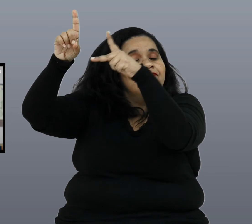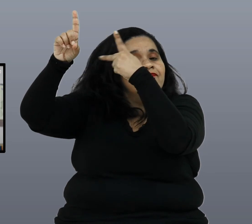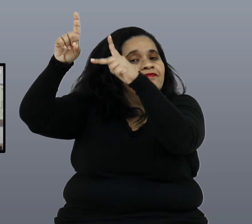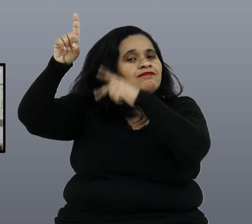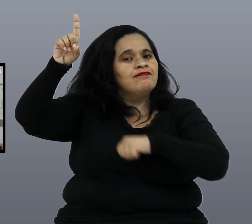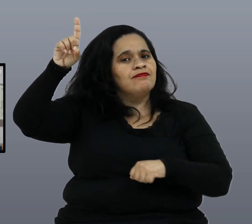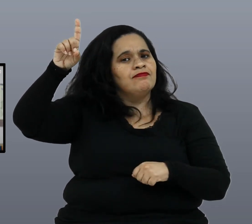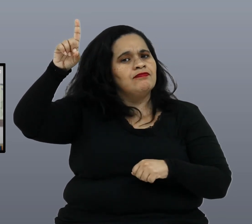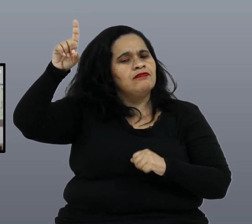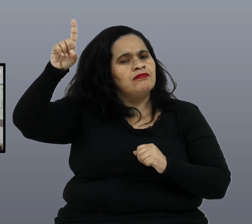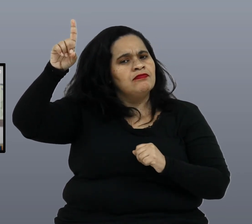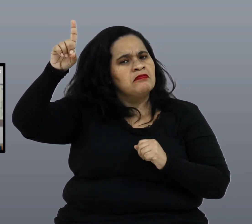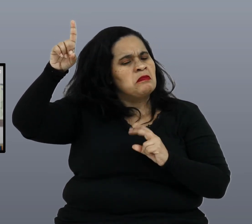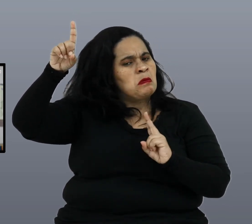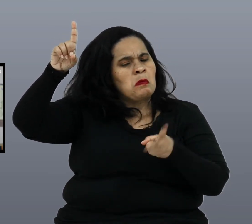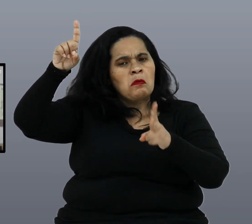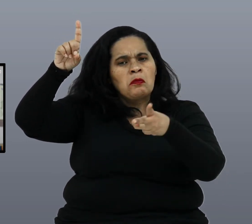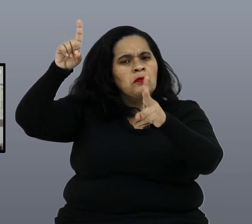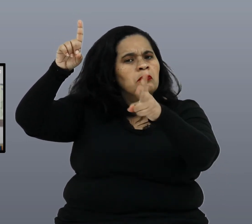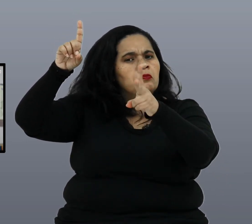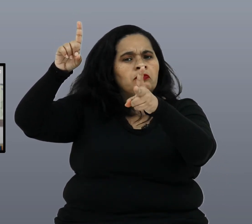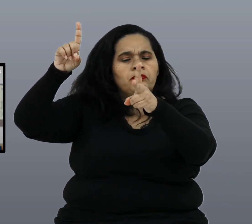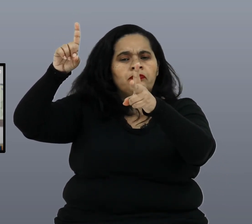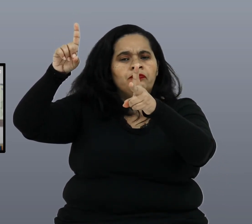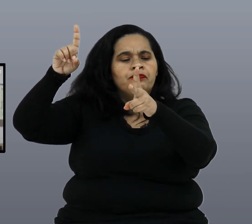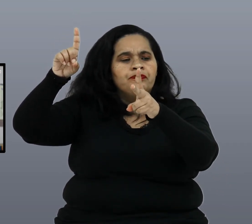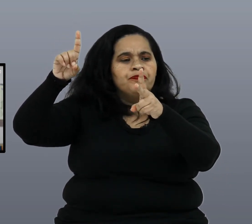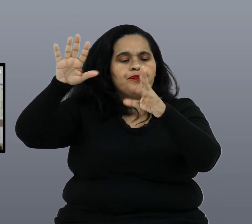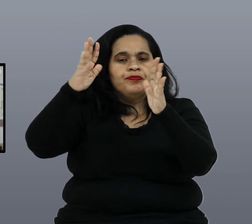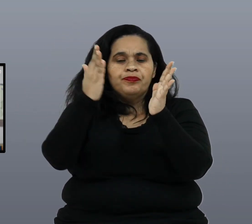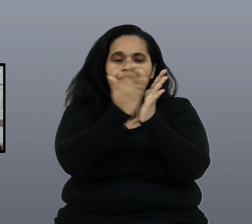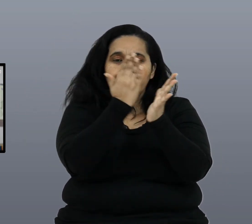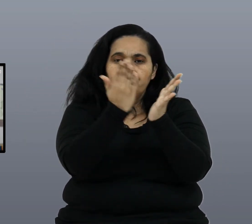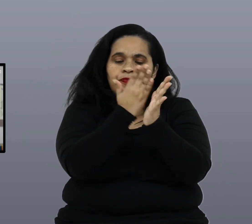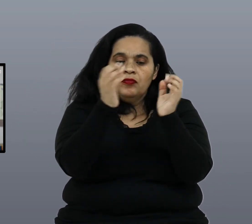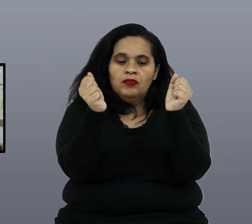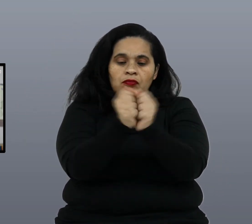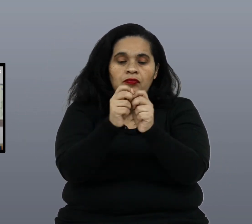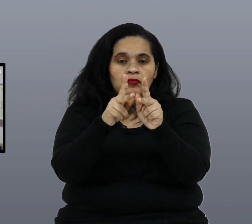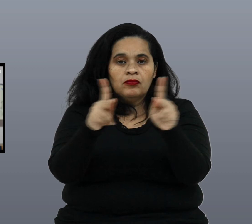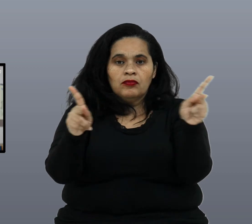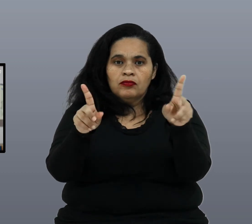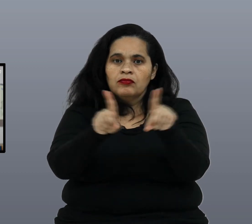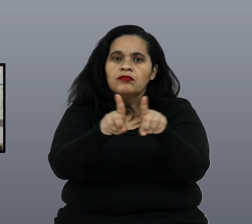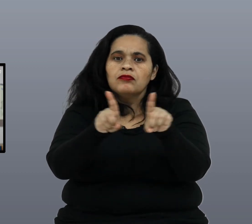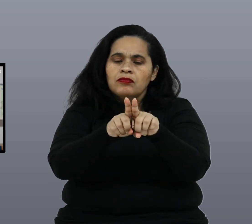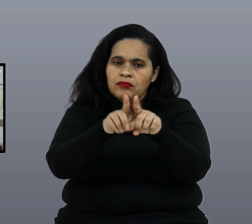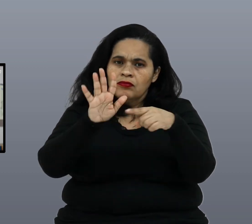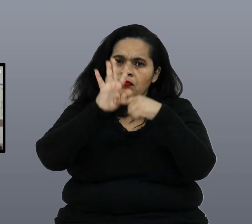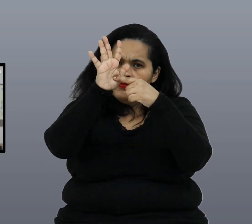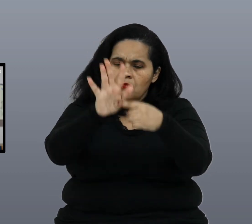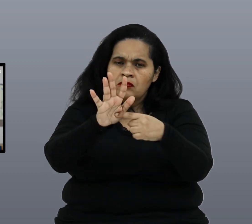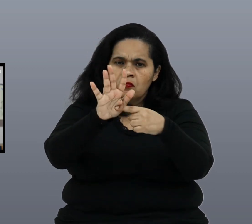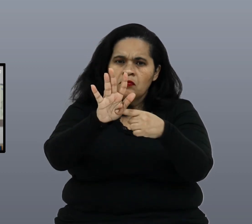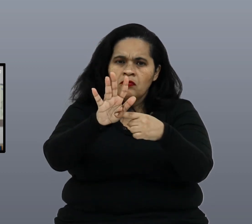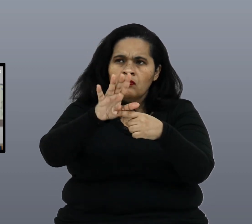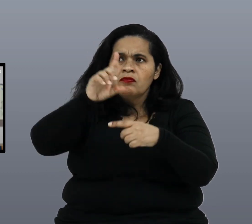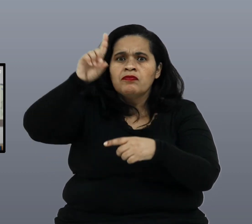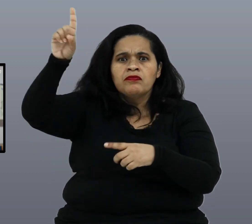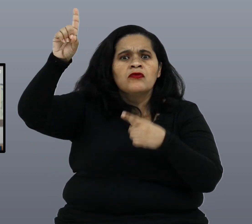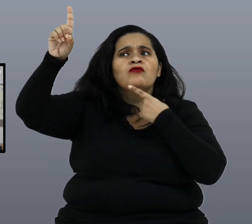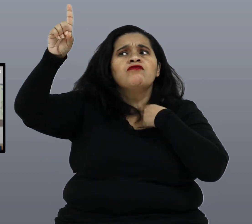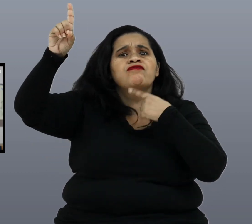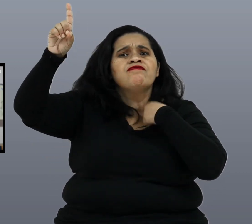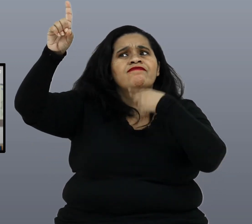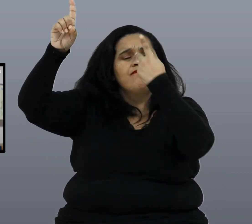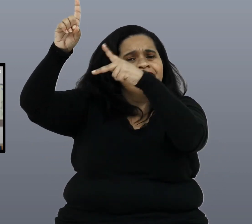toda hora se fala assim, foi-lhe dado o poder. No livro do Apocalipse é a mesma forma, foi permitido. Tudo é debaixo da permissão e